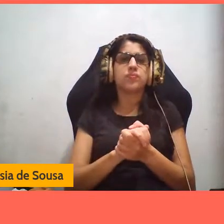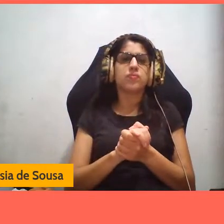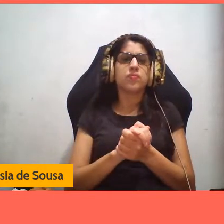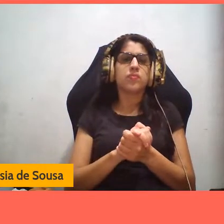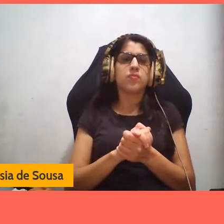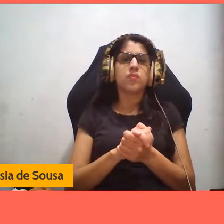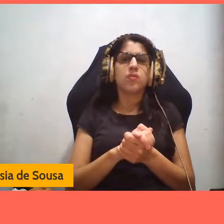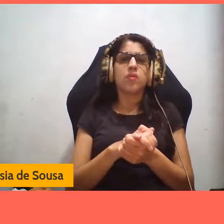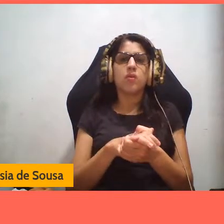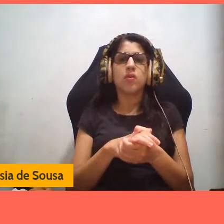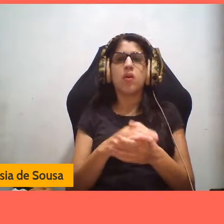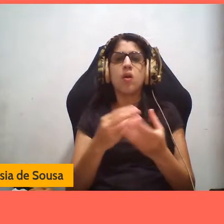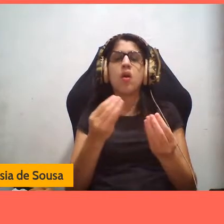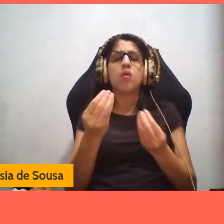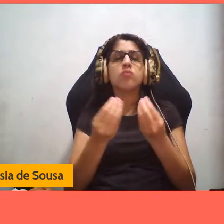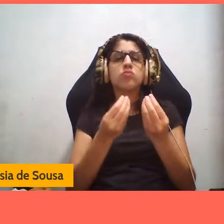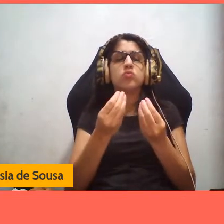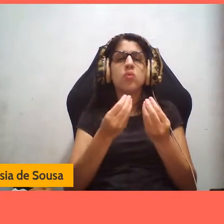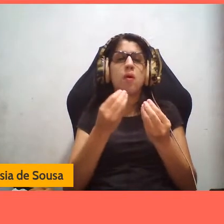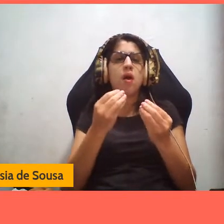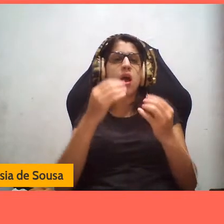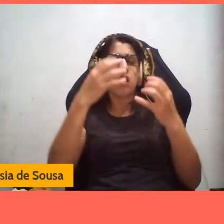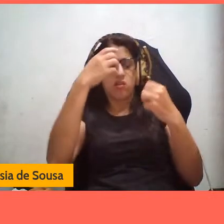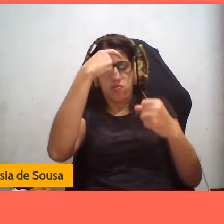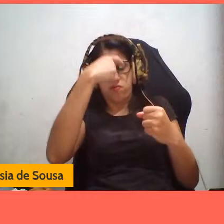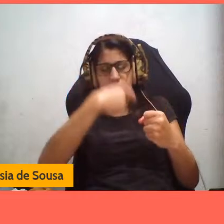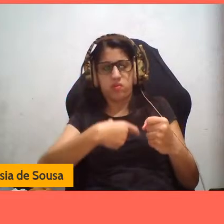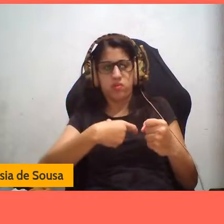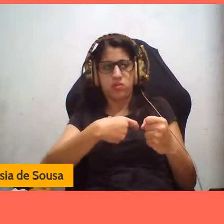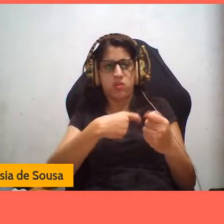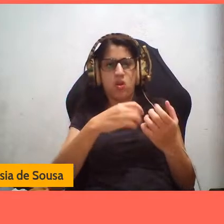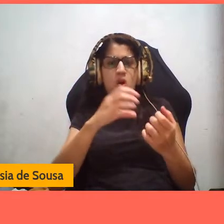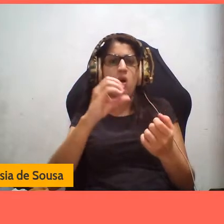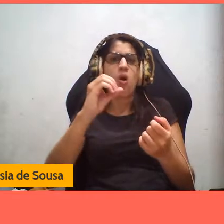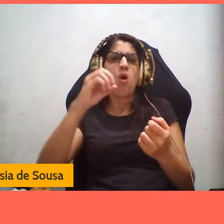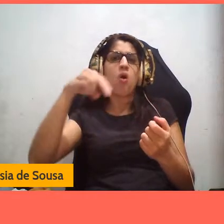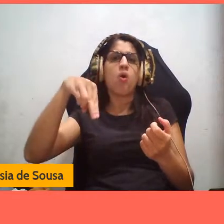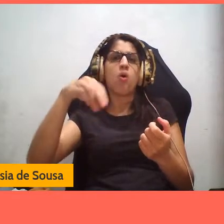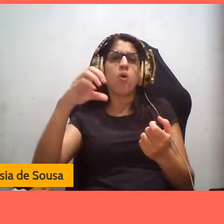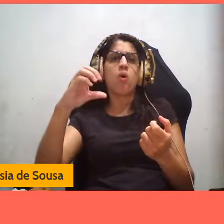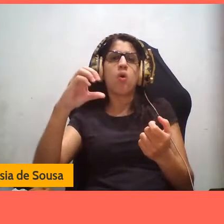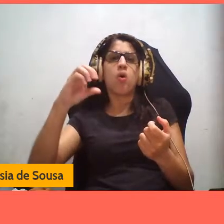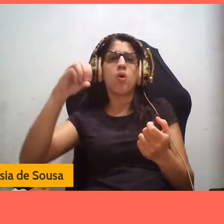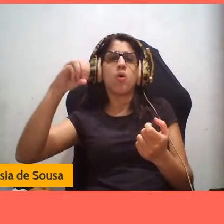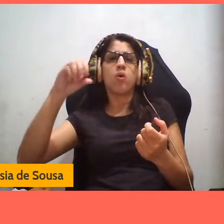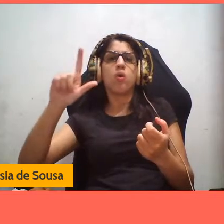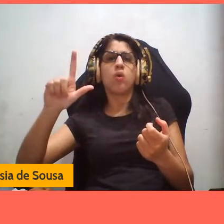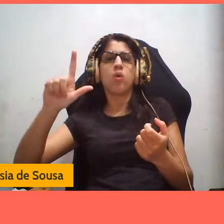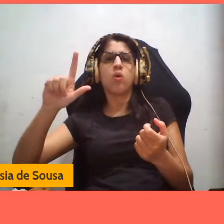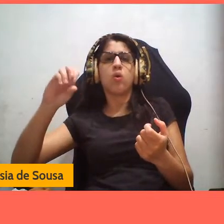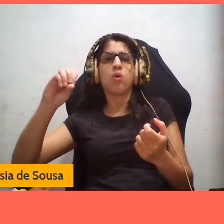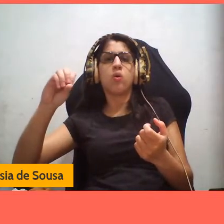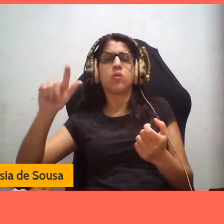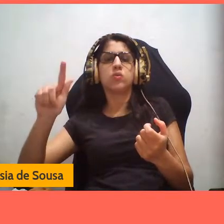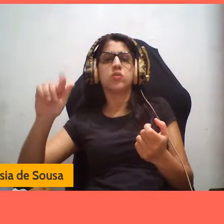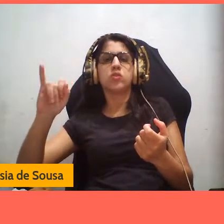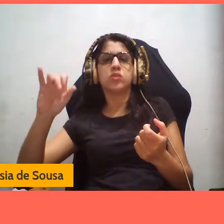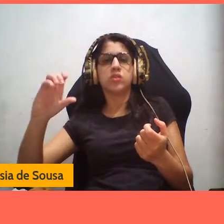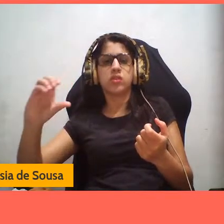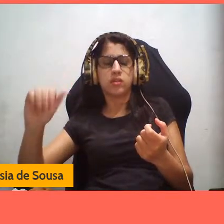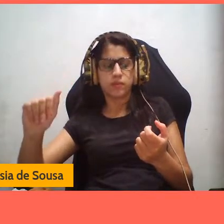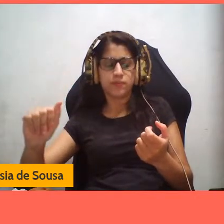vocação ontológica. Mas precisamos entender que diferentes povos e